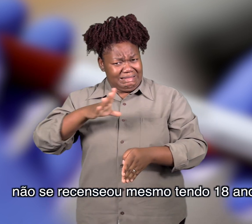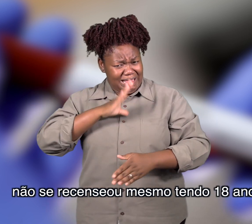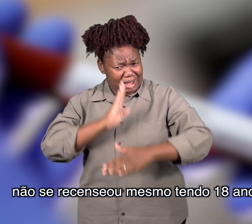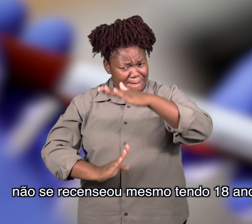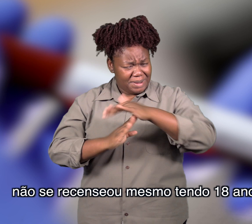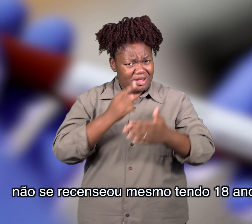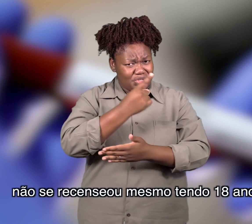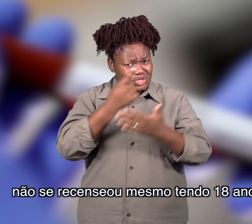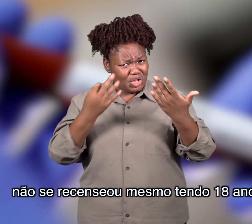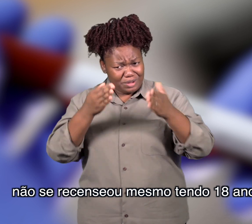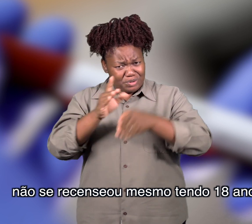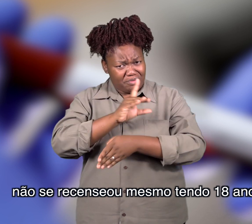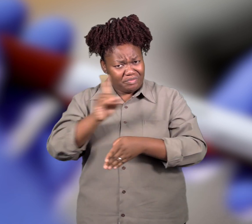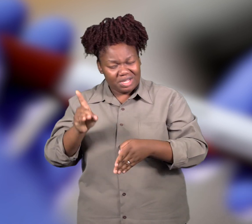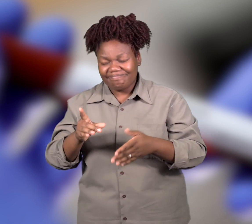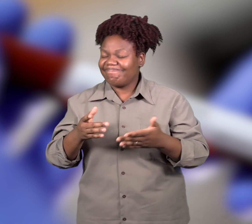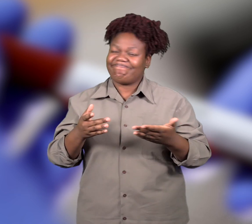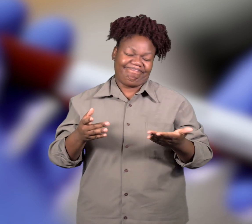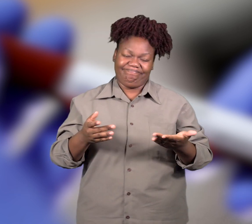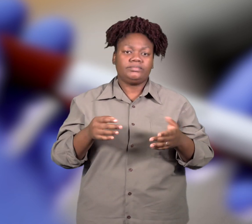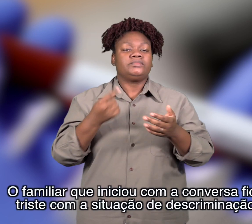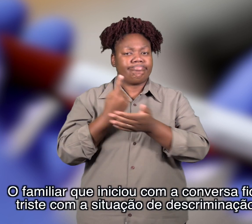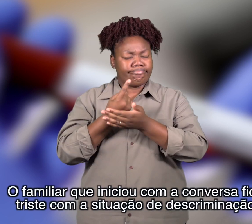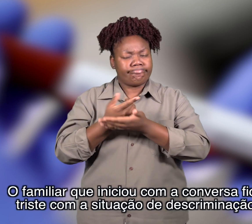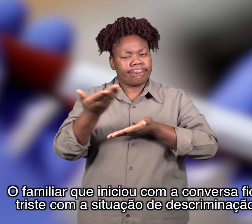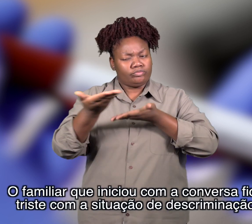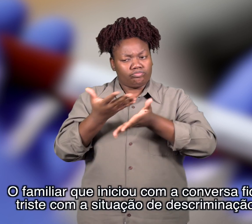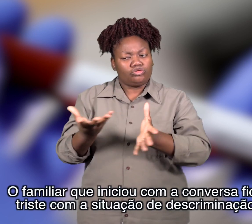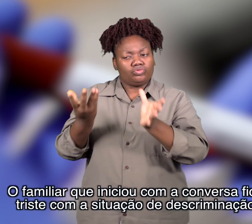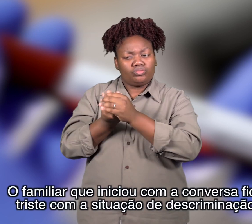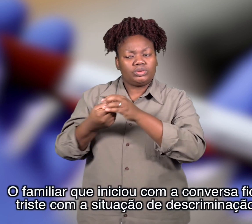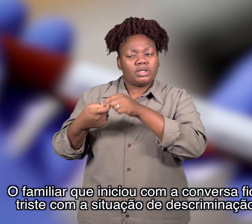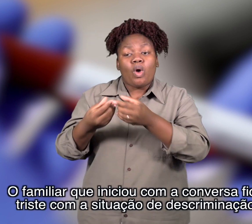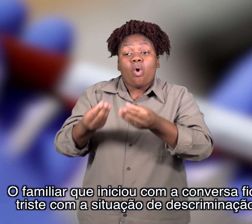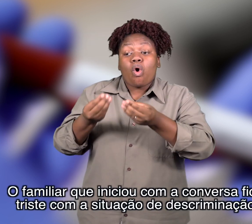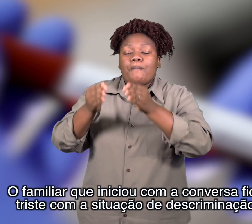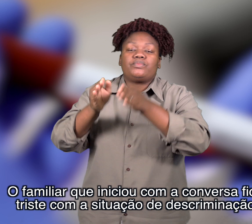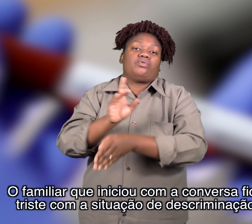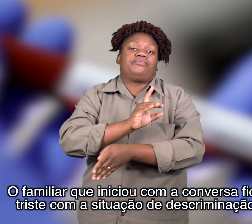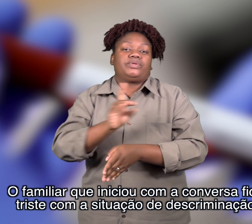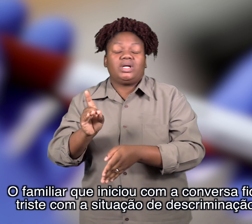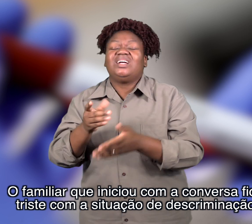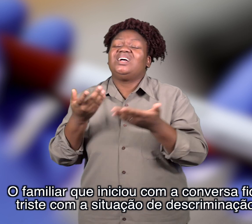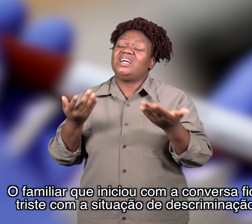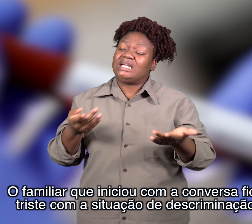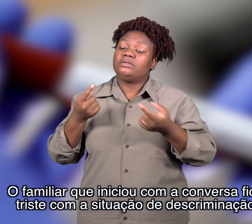mesmo tendo 18 anos. O familiar que iniciou com a conversa ficou triste com a situação de discriminação